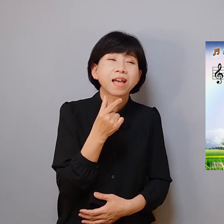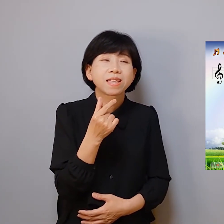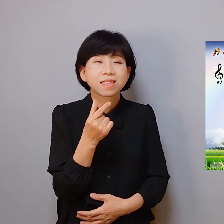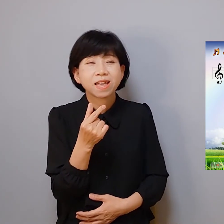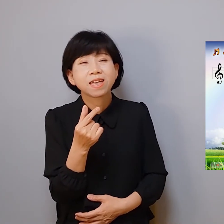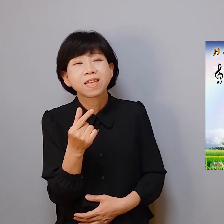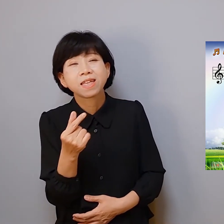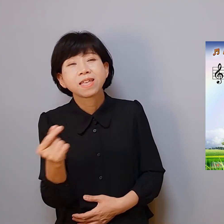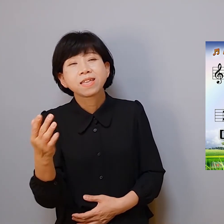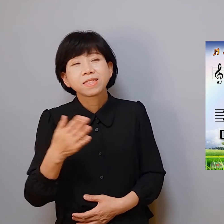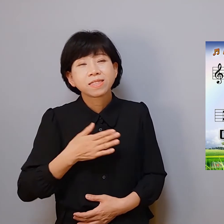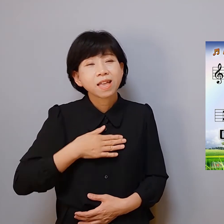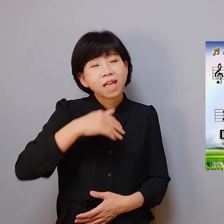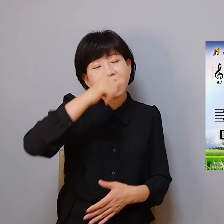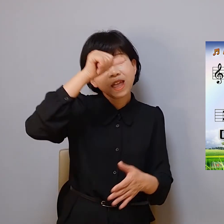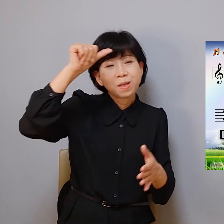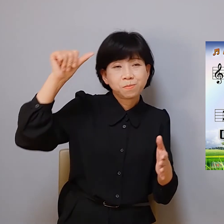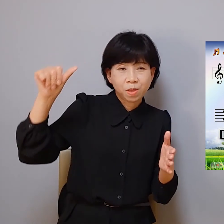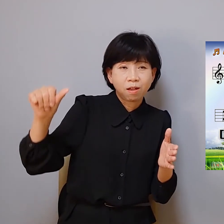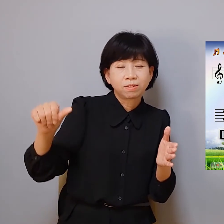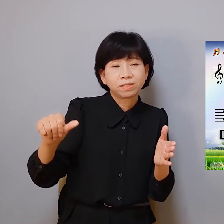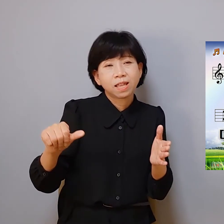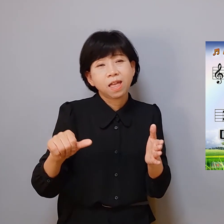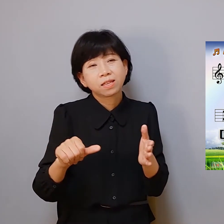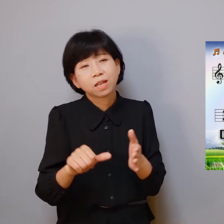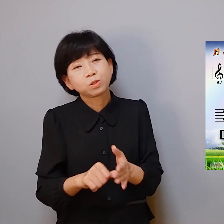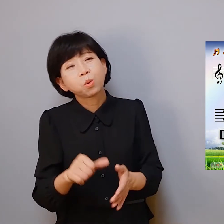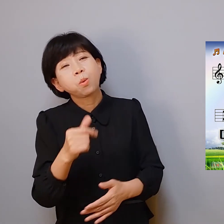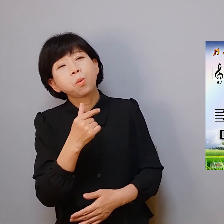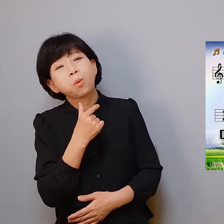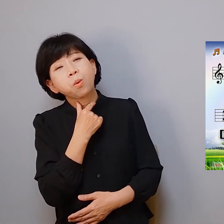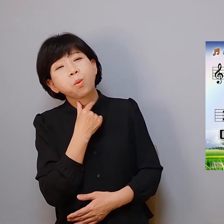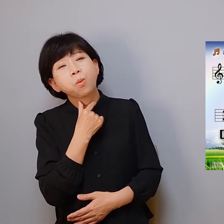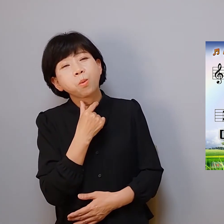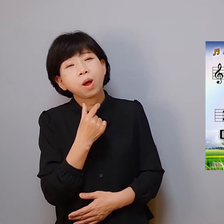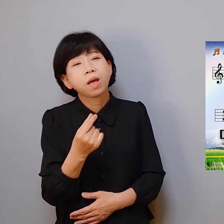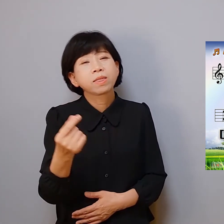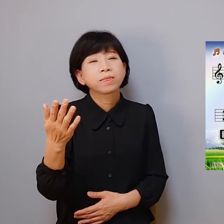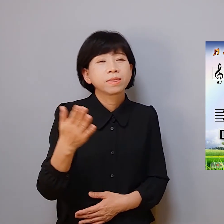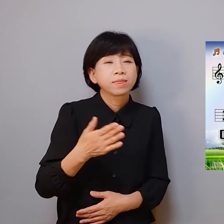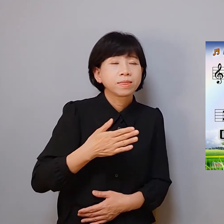알기 원하네. 내 평생의